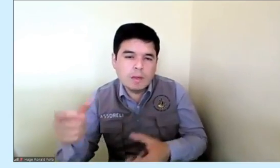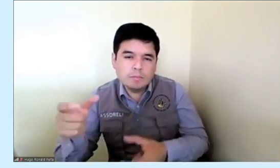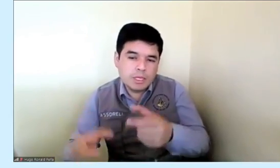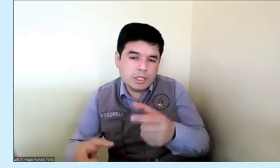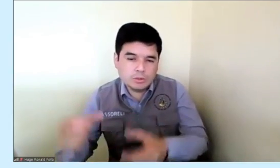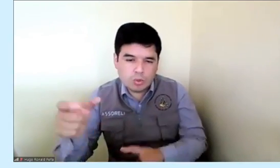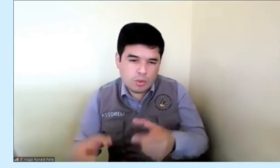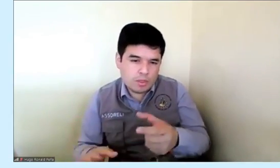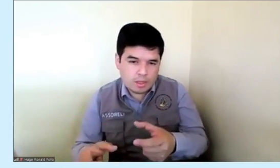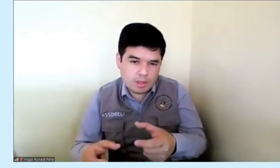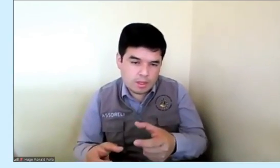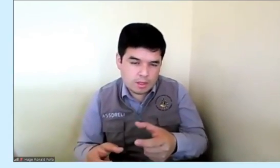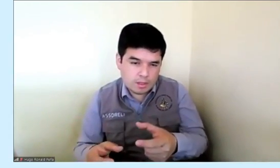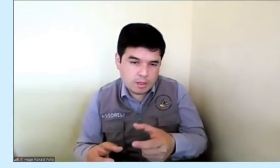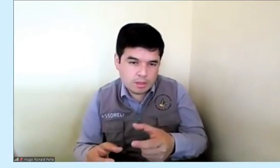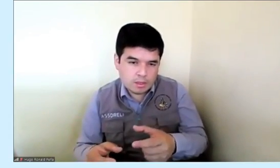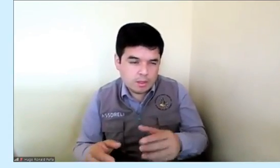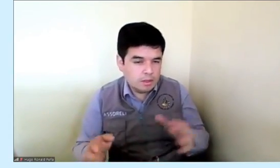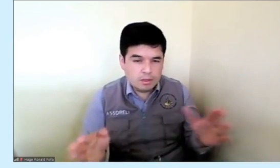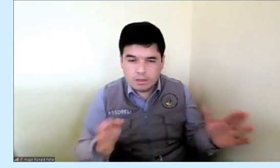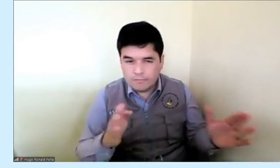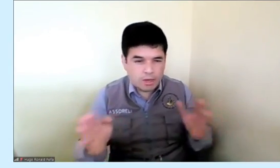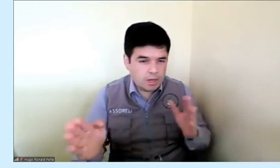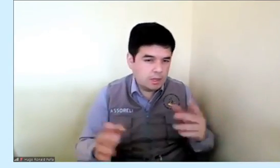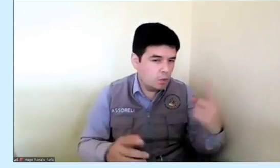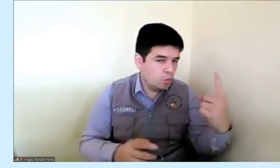Son muchas personas.